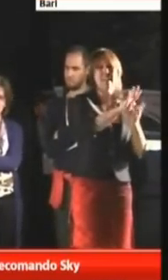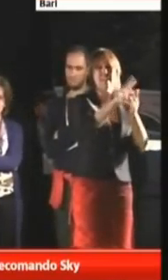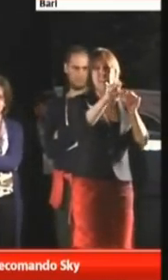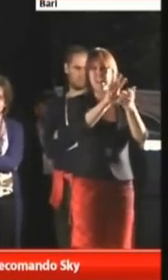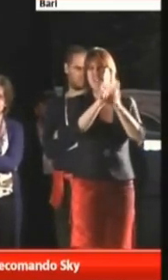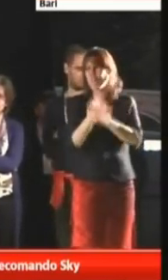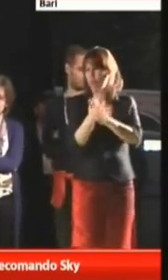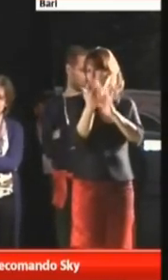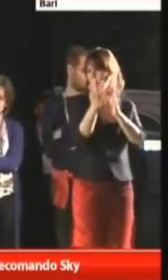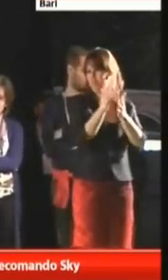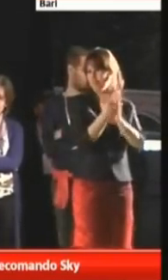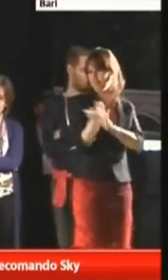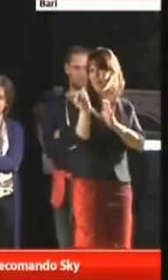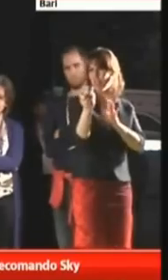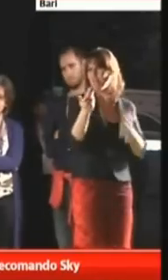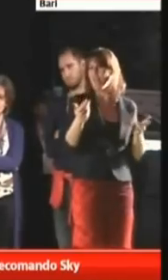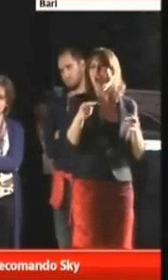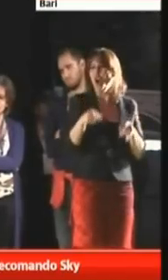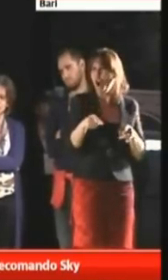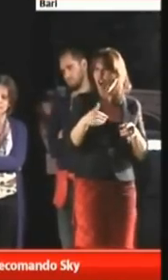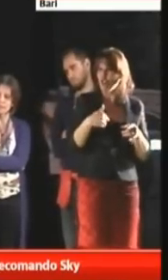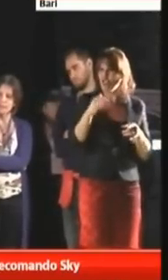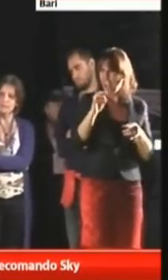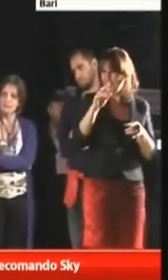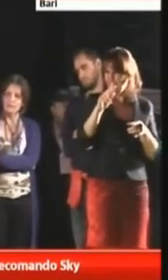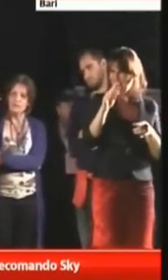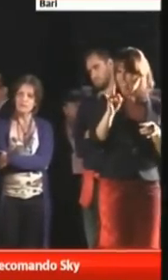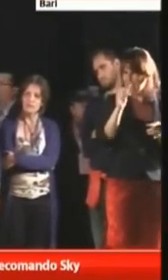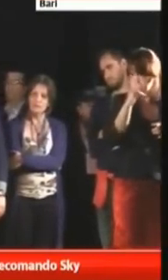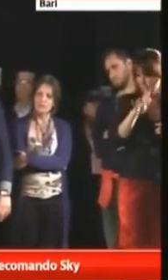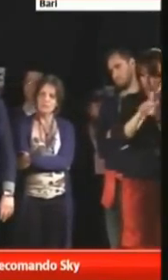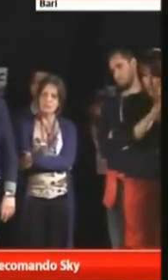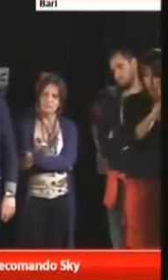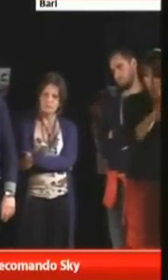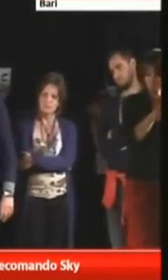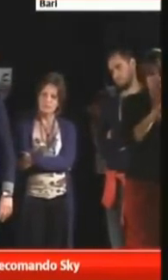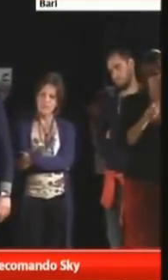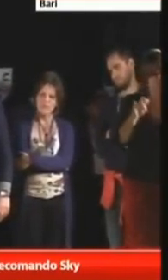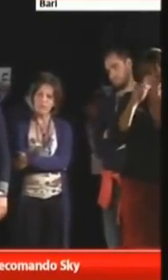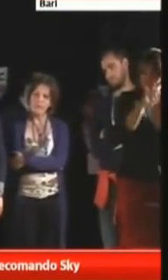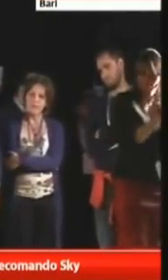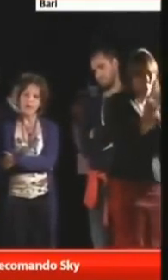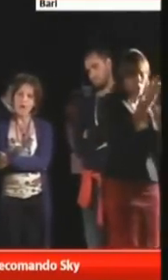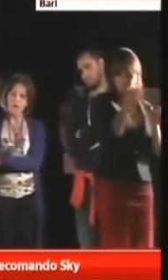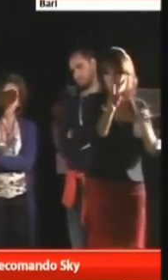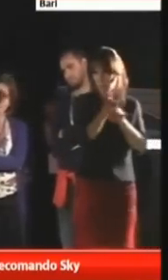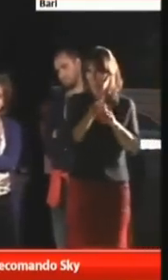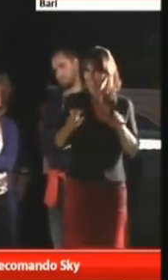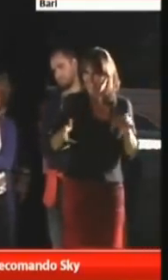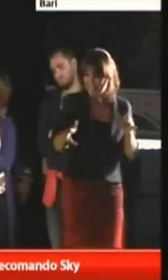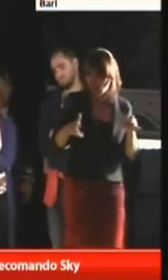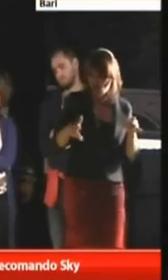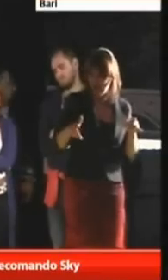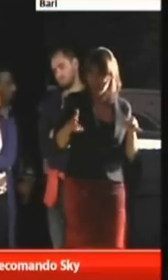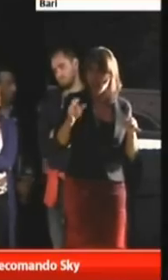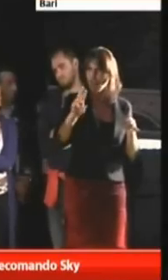droni. Oggi è il drone, non è l'F-35, il drone, la tecnologia del MUOS in Sicilia per pilotare i droni che